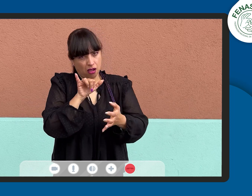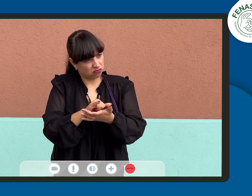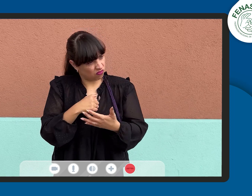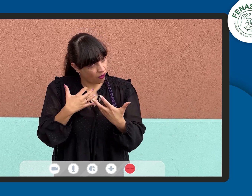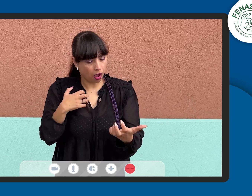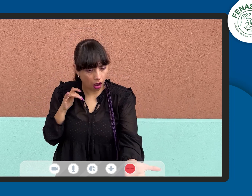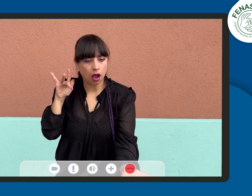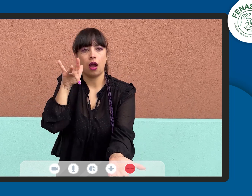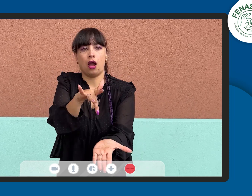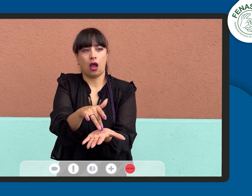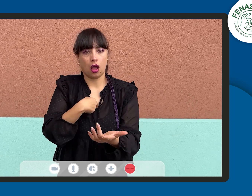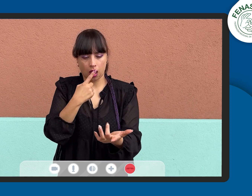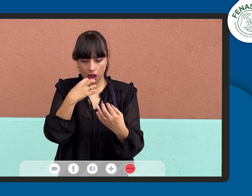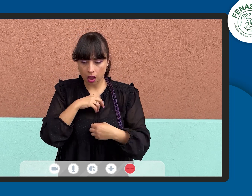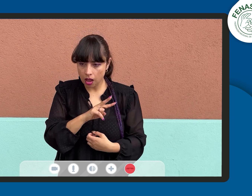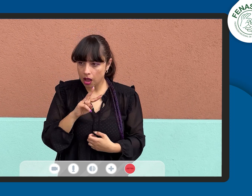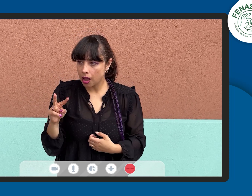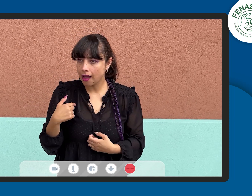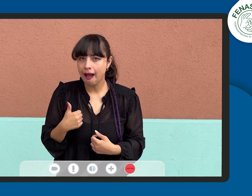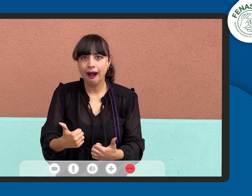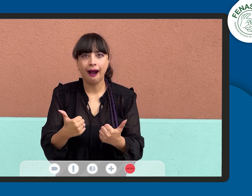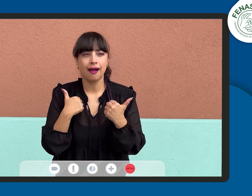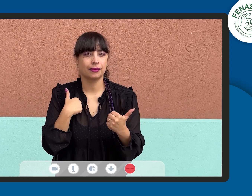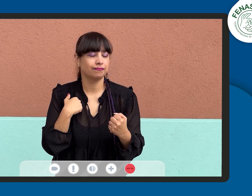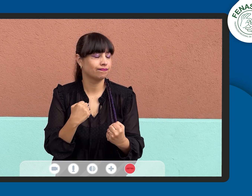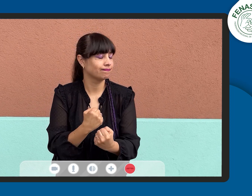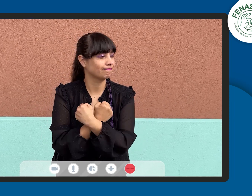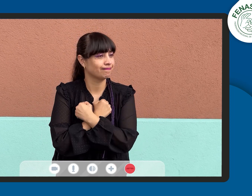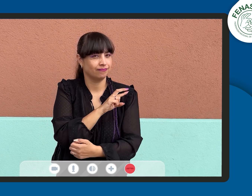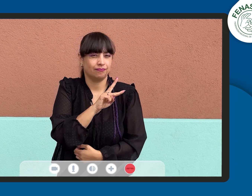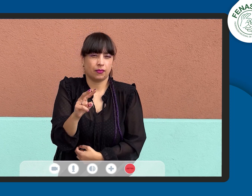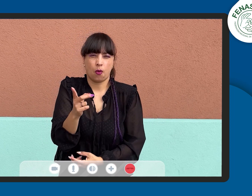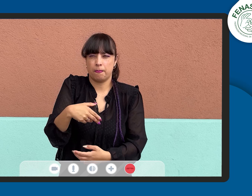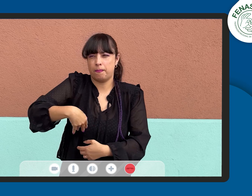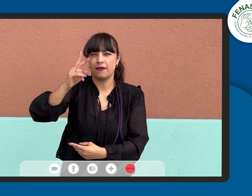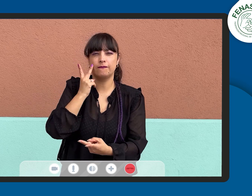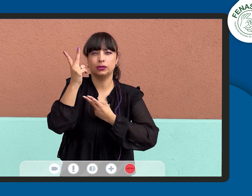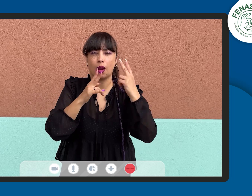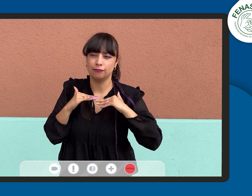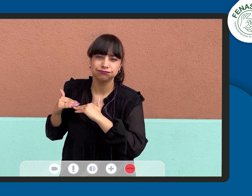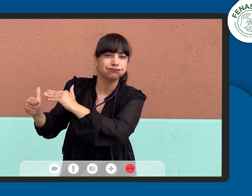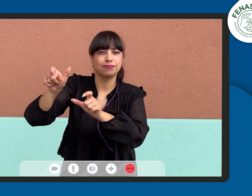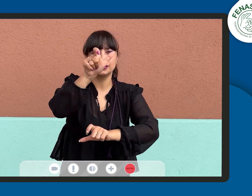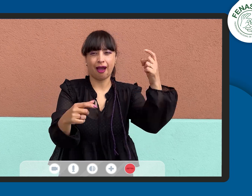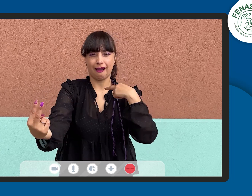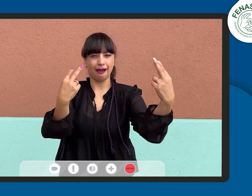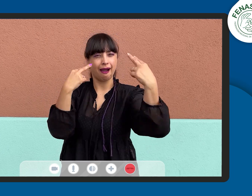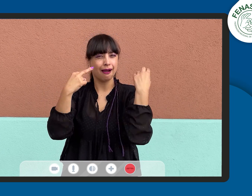Eso era justo lo que yo quería al participar en ese espacio. Me enamoré del visual vernacular porque todos podíamos entendernos visualmente